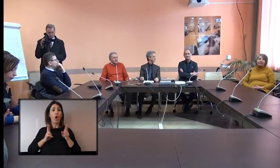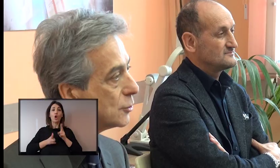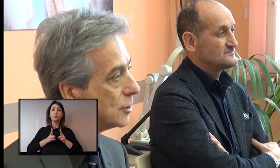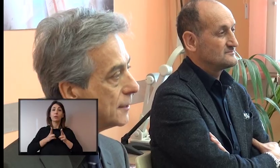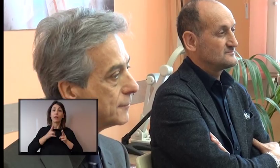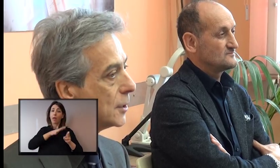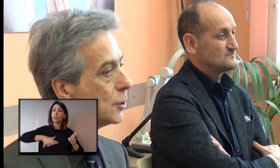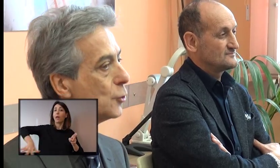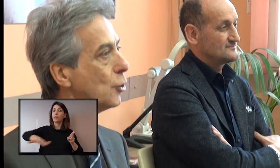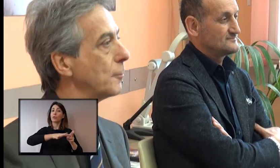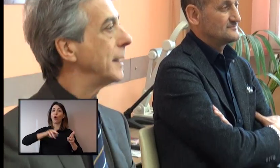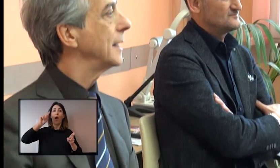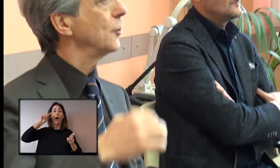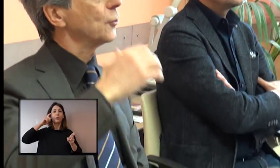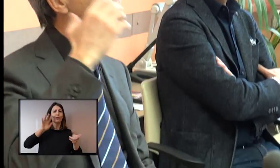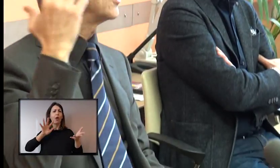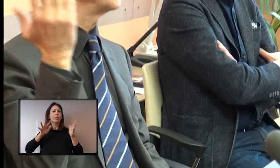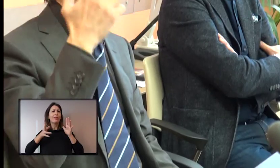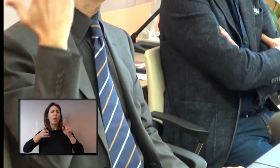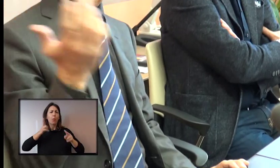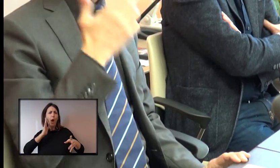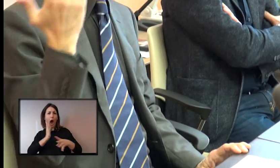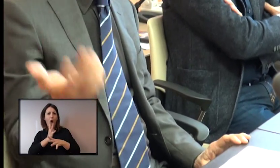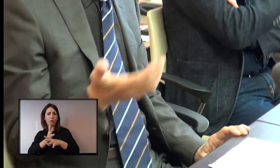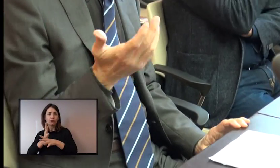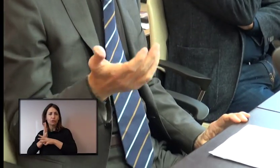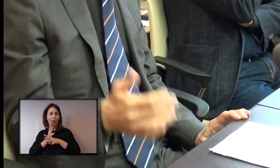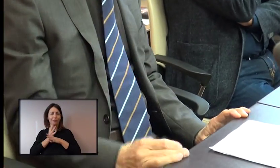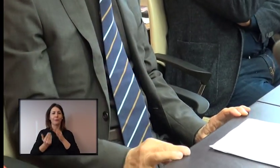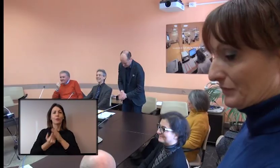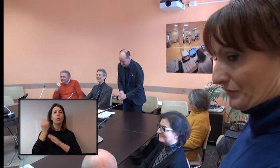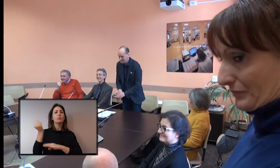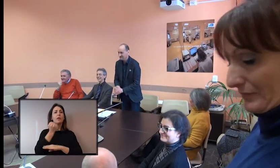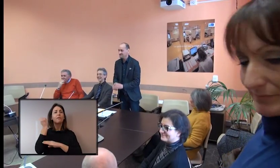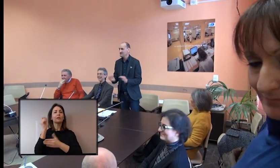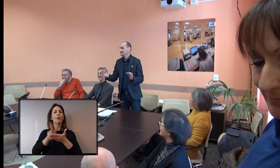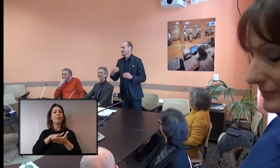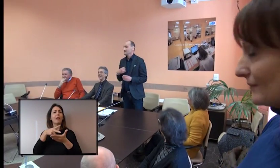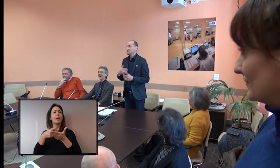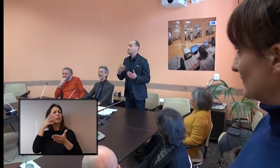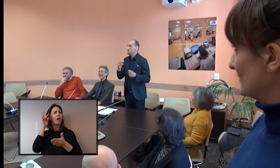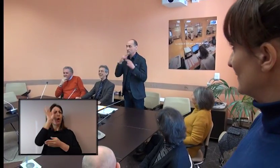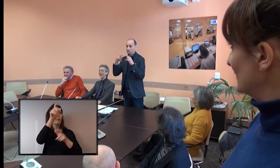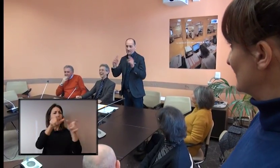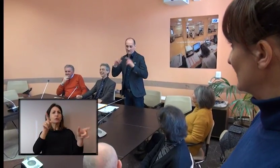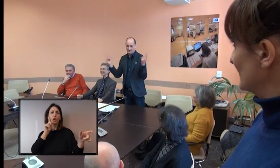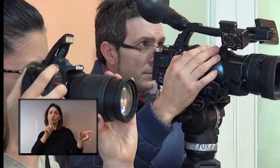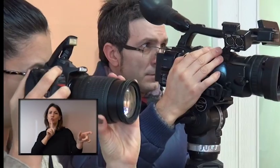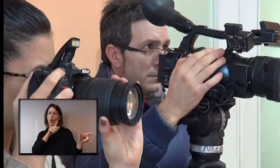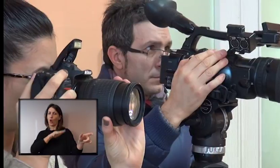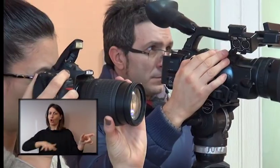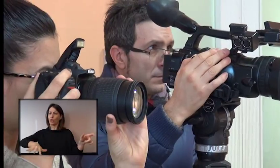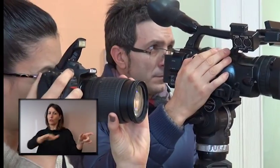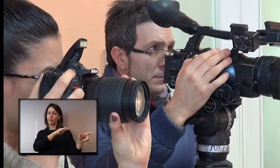5 presidi ospedalieri del territorio aretino diventano sempre più accessibili con il nuovo servizio di interpretariato rivolto ai